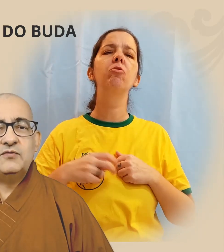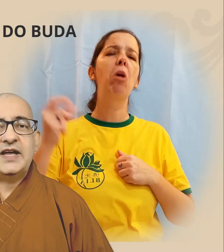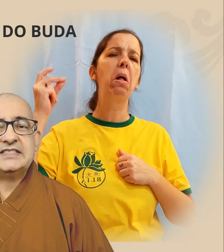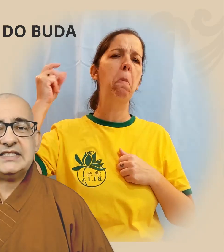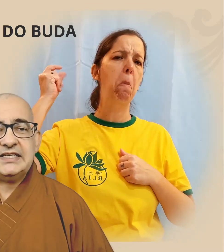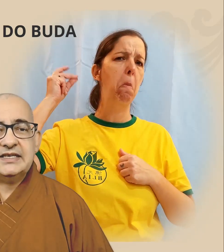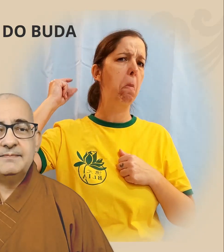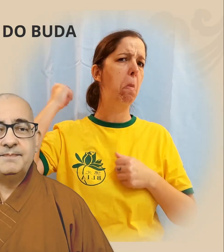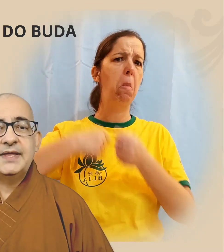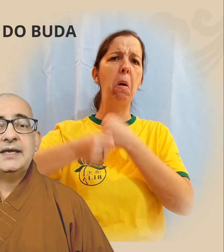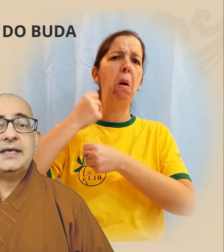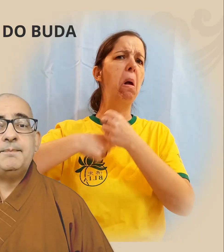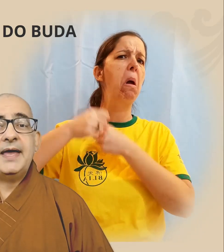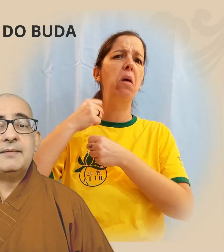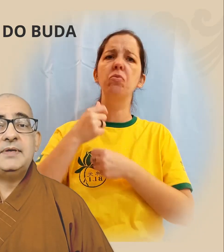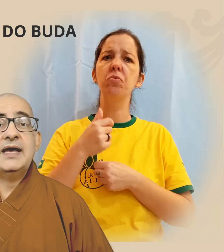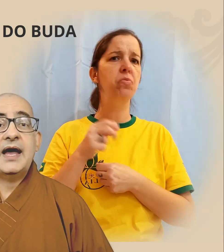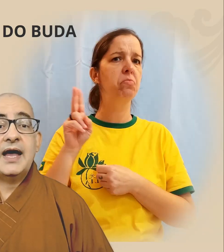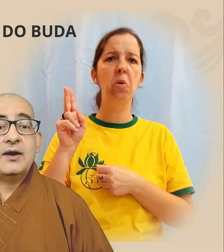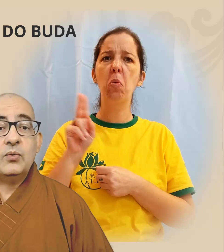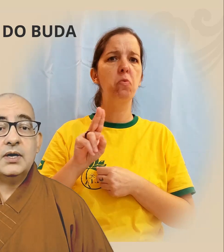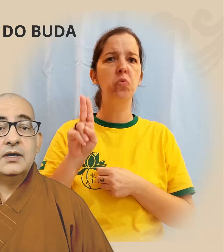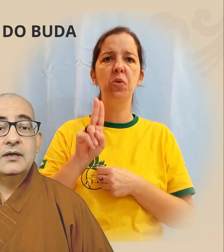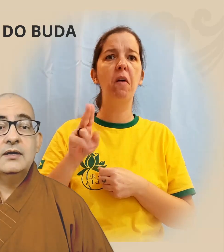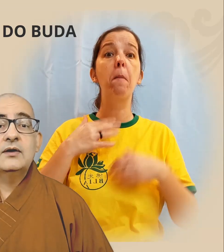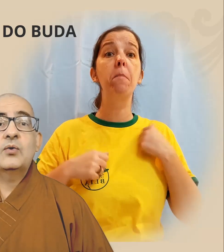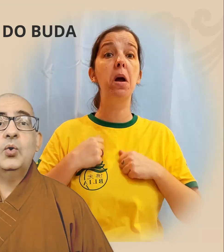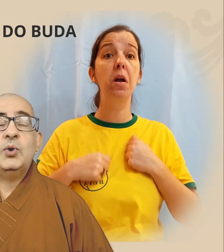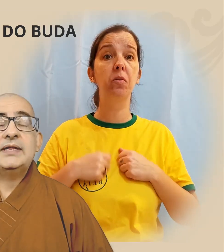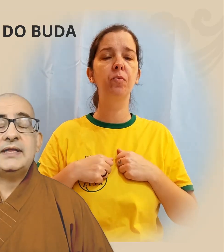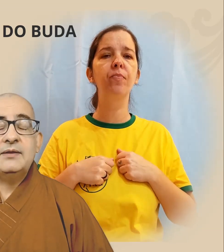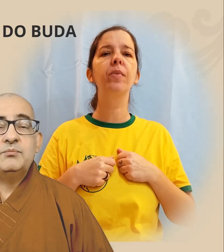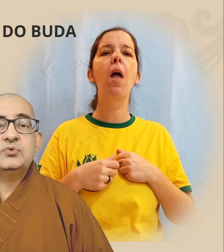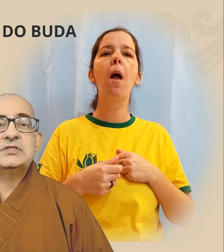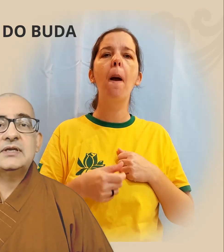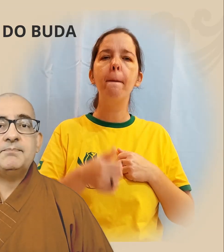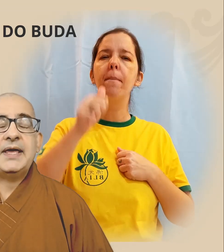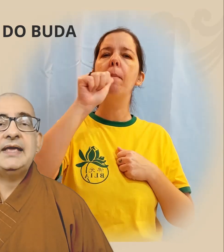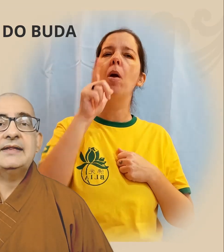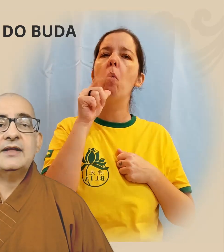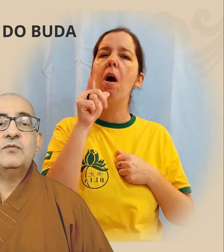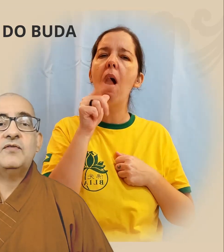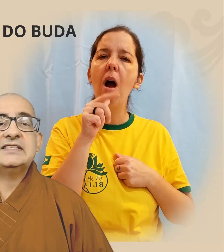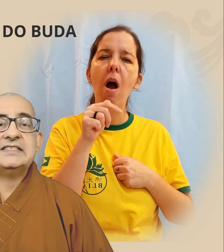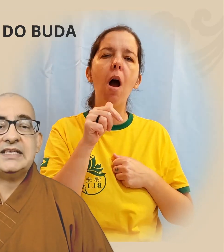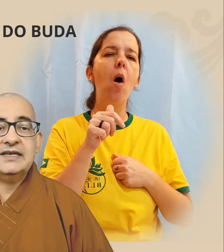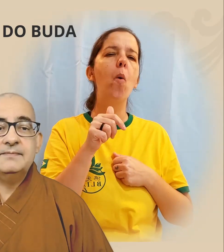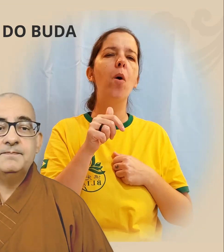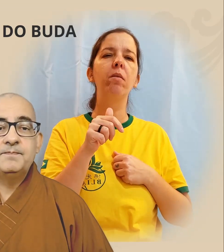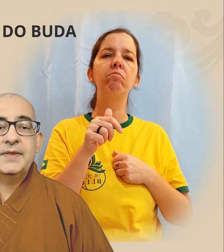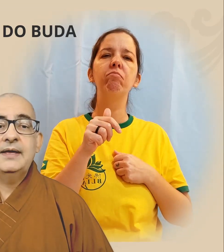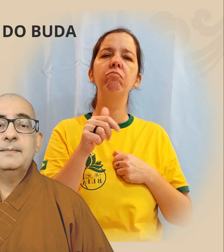não fazia, e bebe água, como há tempos também não